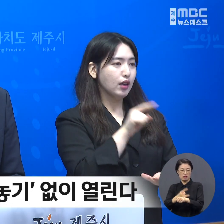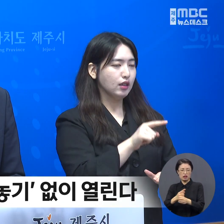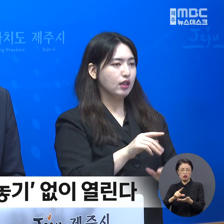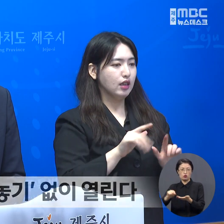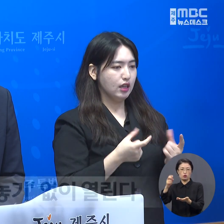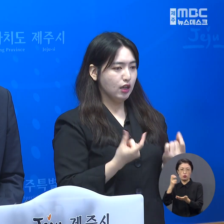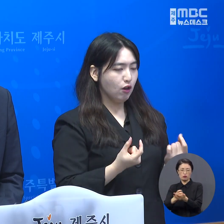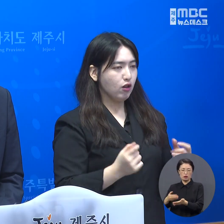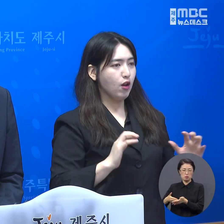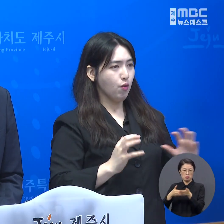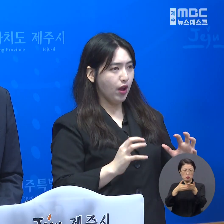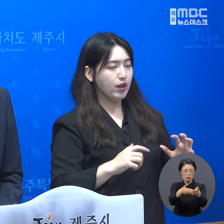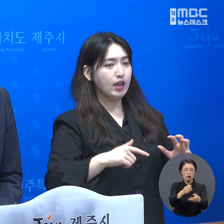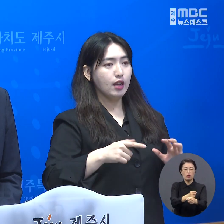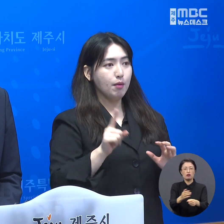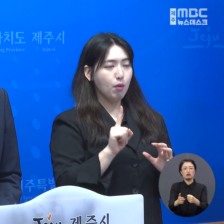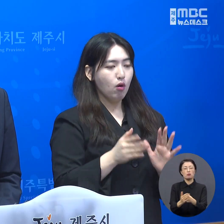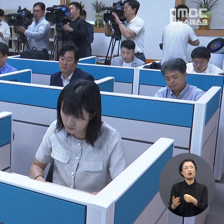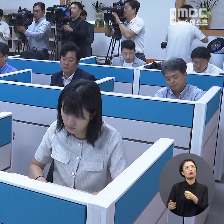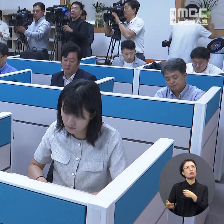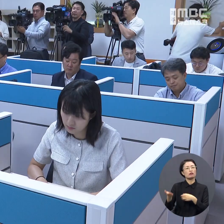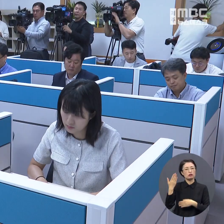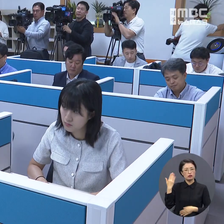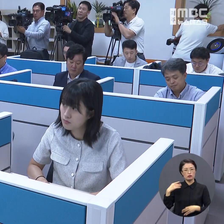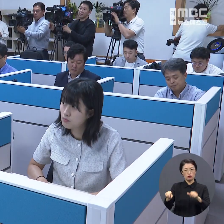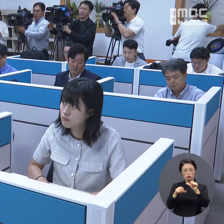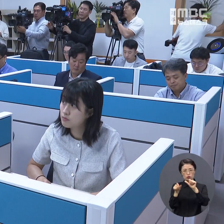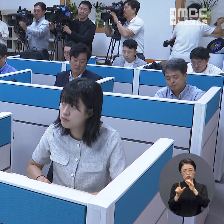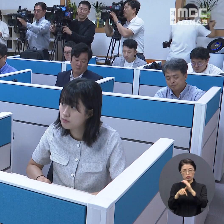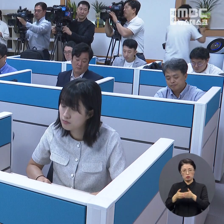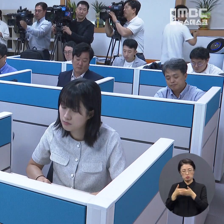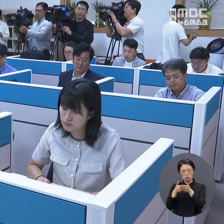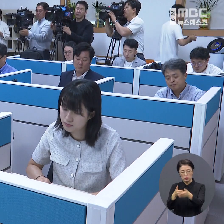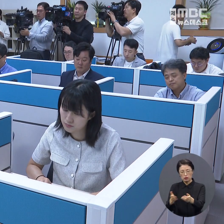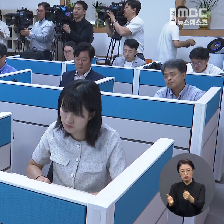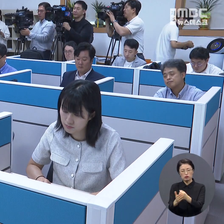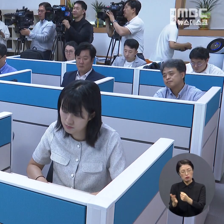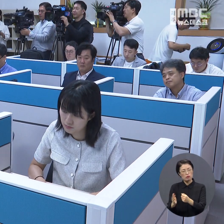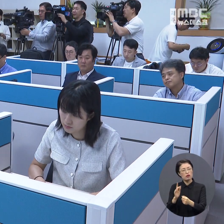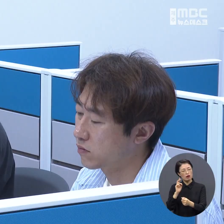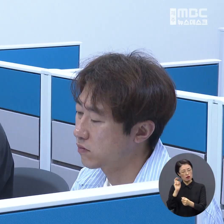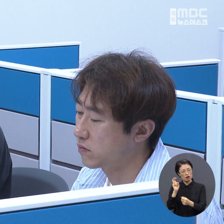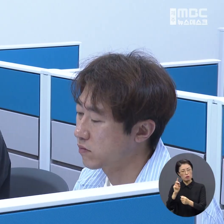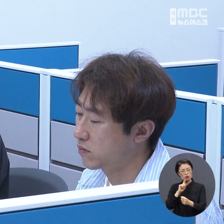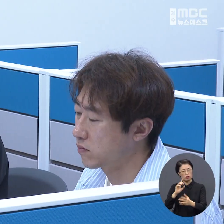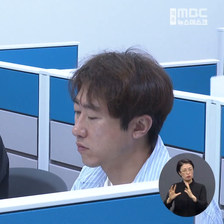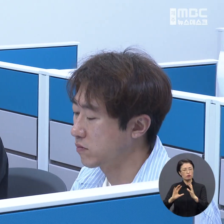마련해 지난달 도의회에 제출한 상황이어서 논란이 예상됩니다.